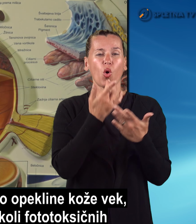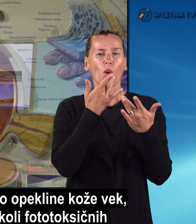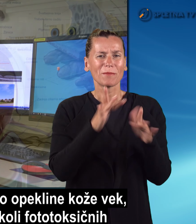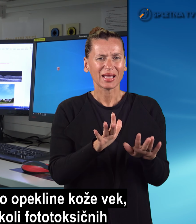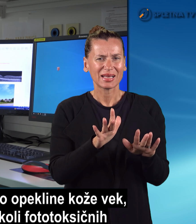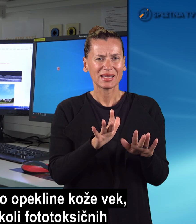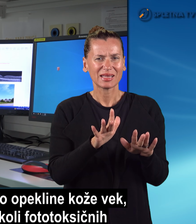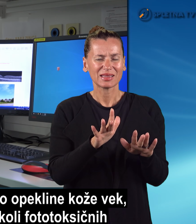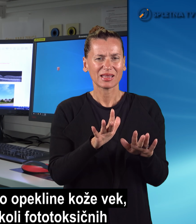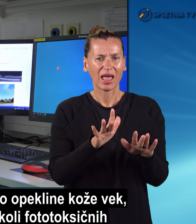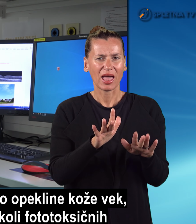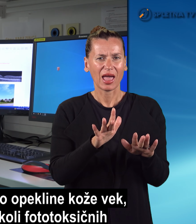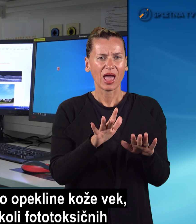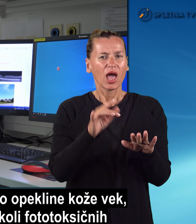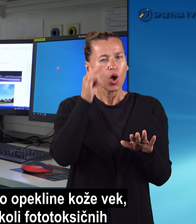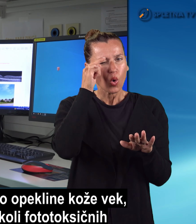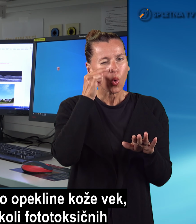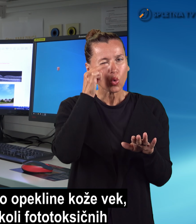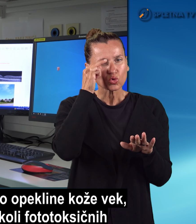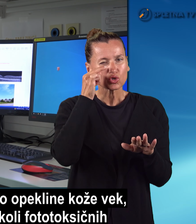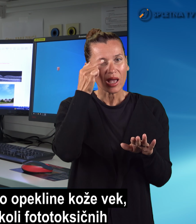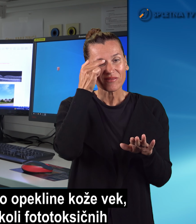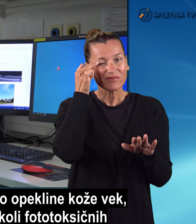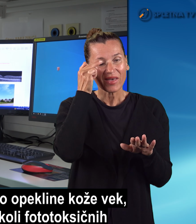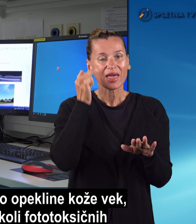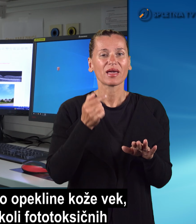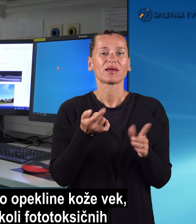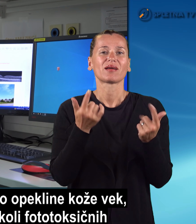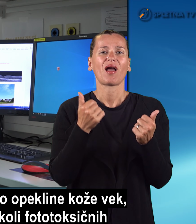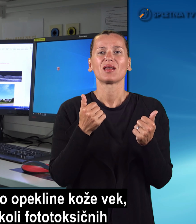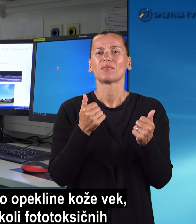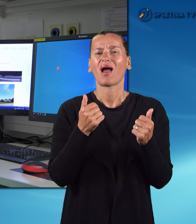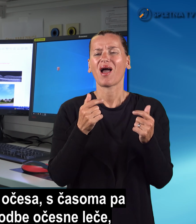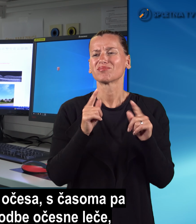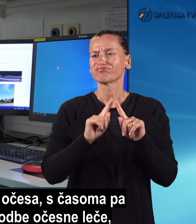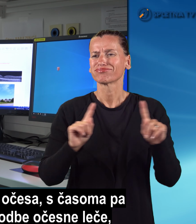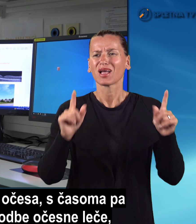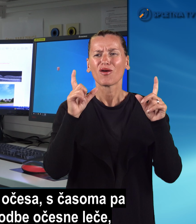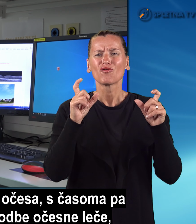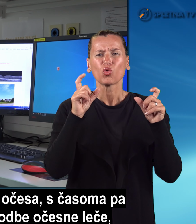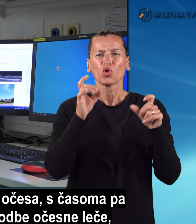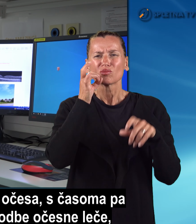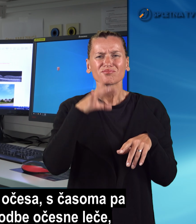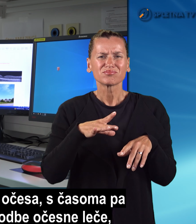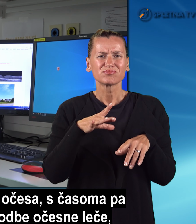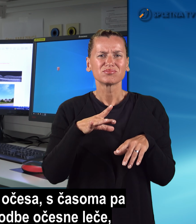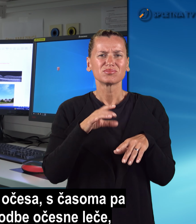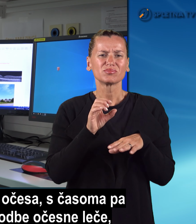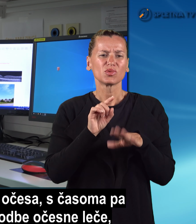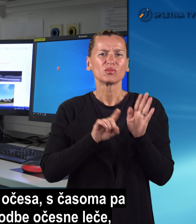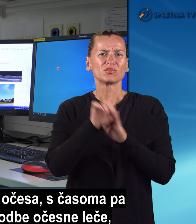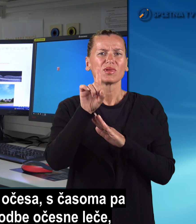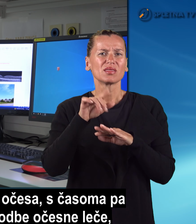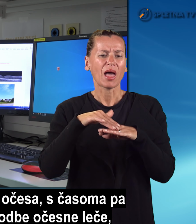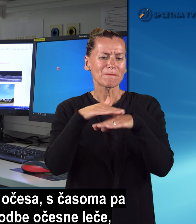opekline kože vek, lahko do kakršnihkoli fototoksičnih učinkov na površino